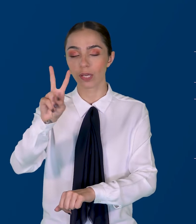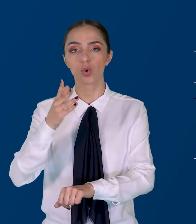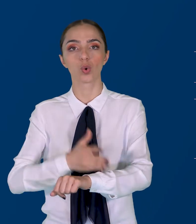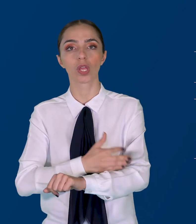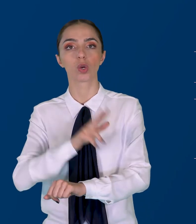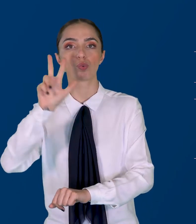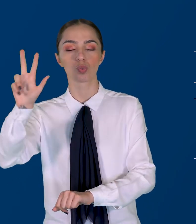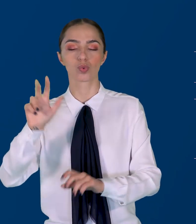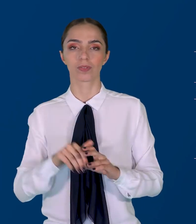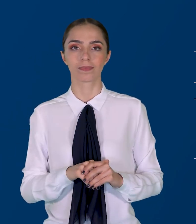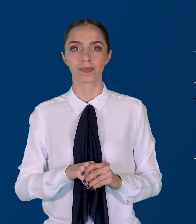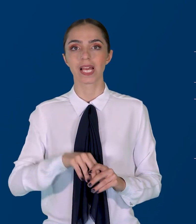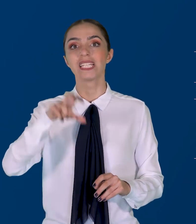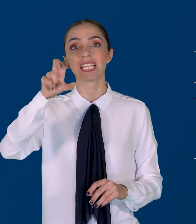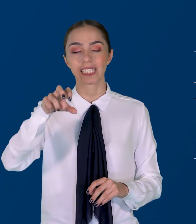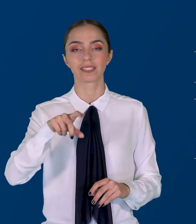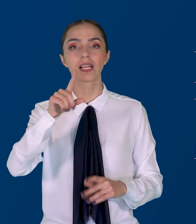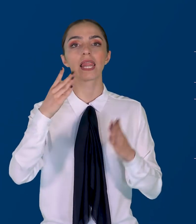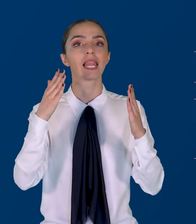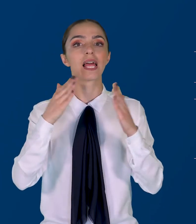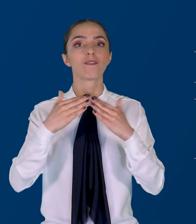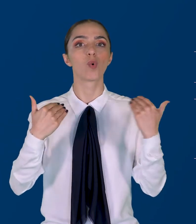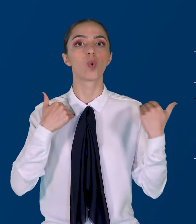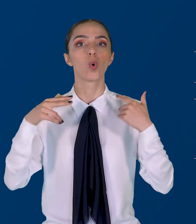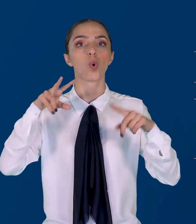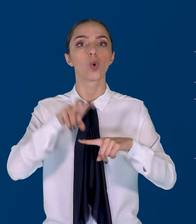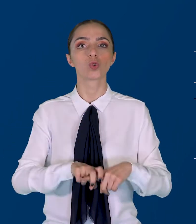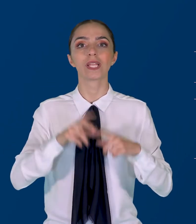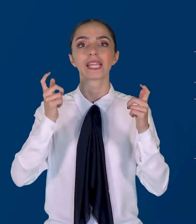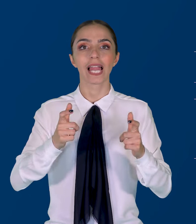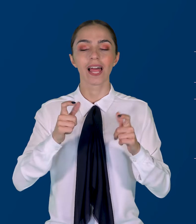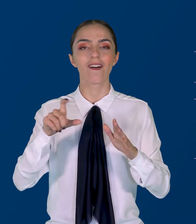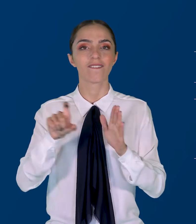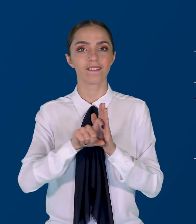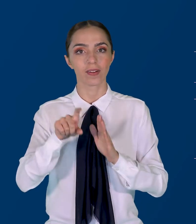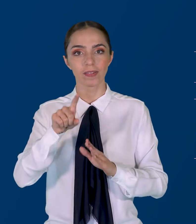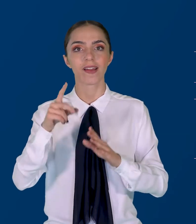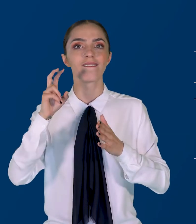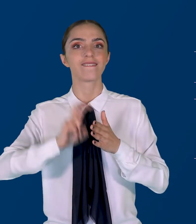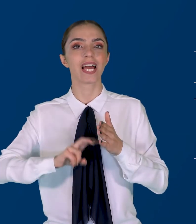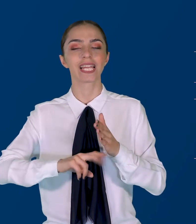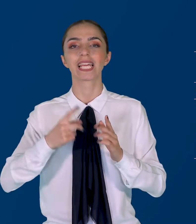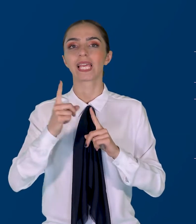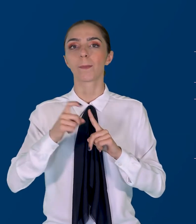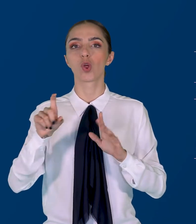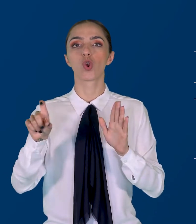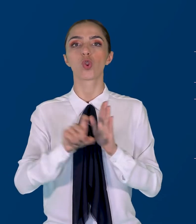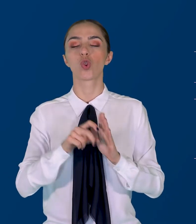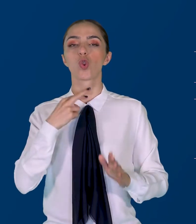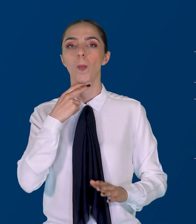8. Mukim olduğunuz ülkelerdeki vergi kimlik numaranız. VKN. Ülke 1,